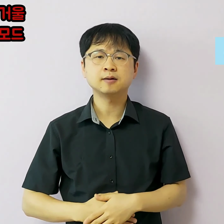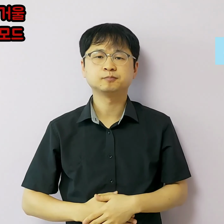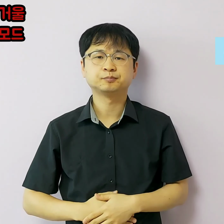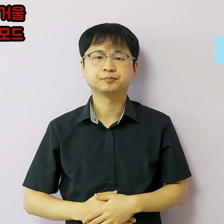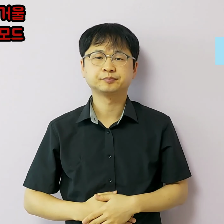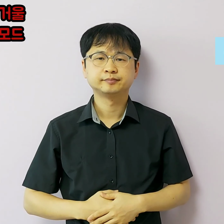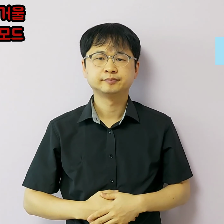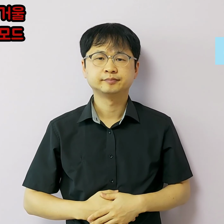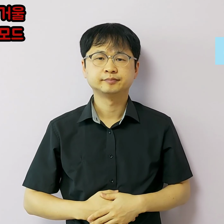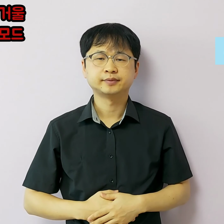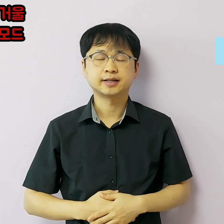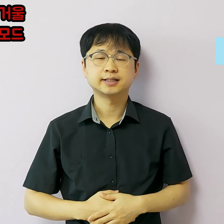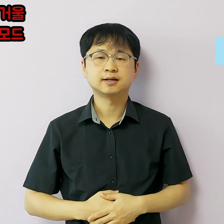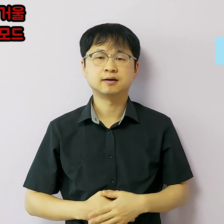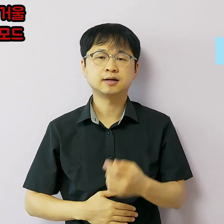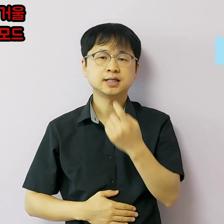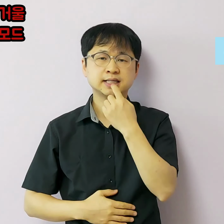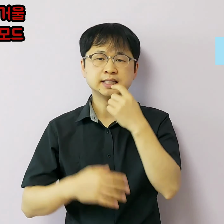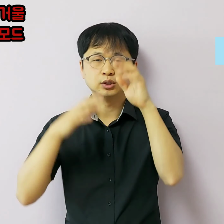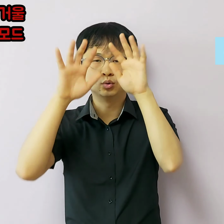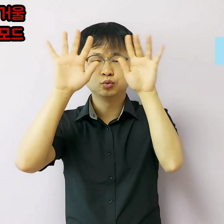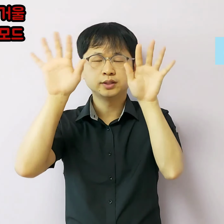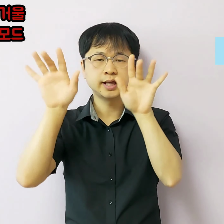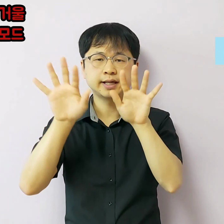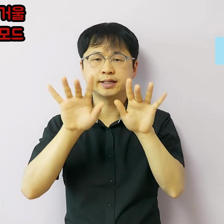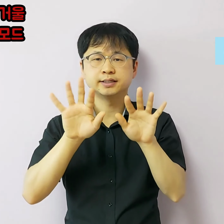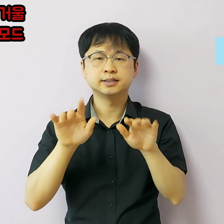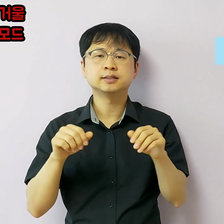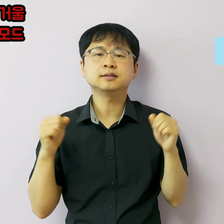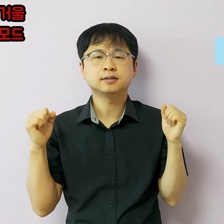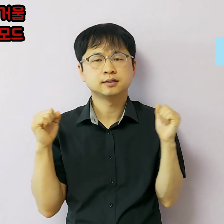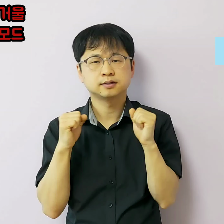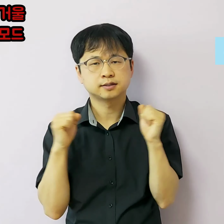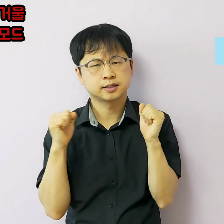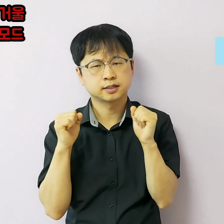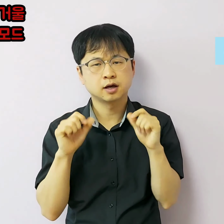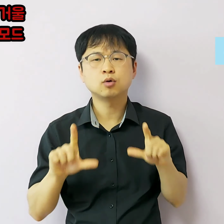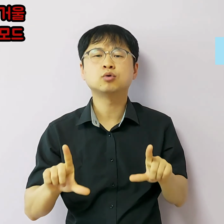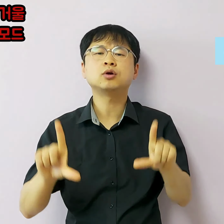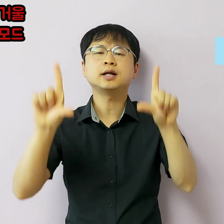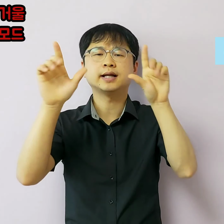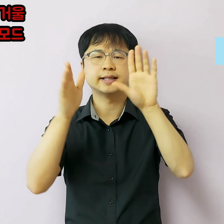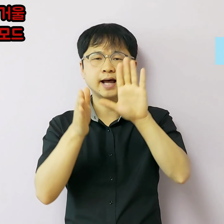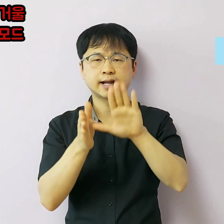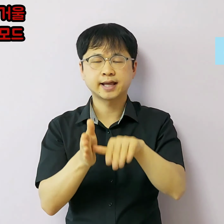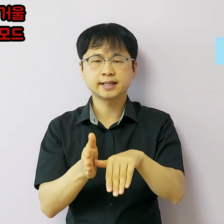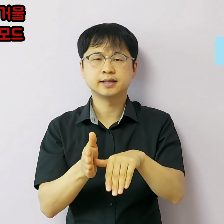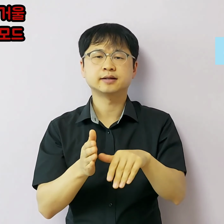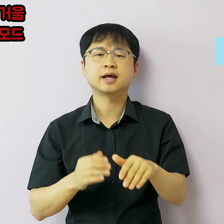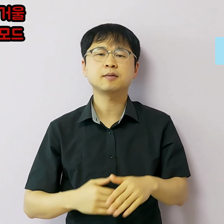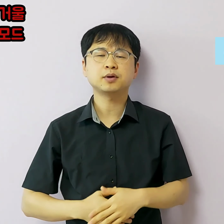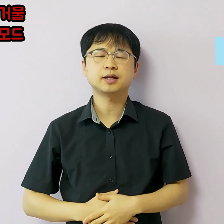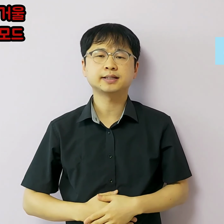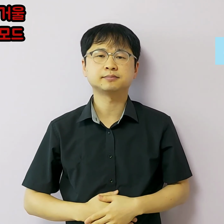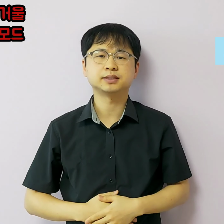배웠습니다. 네, 그래서 눈 내리는 겨울, 날엔 이렇게